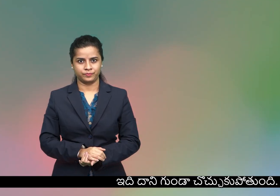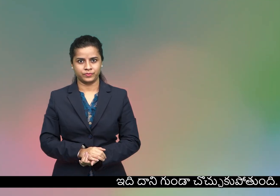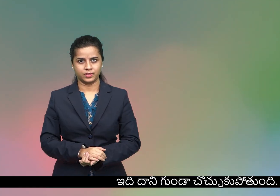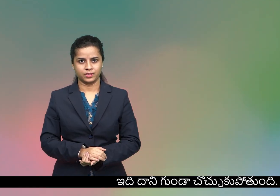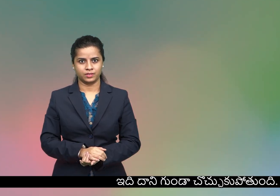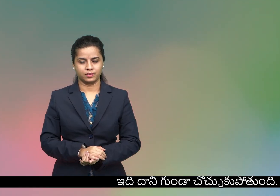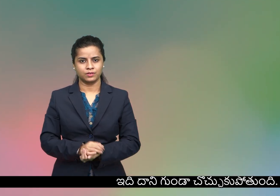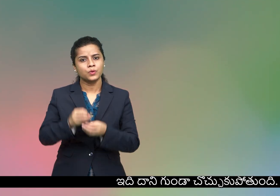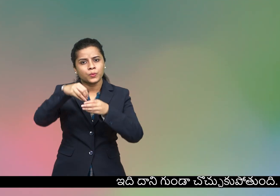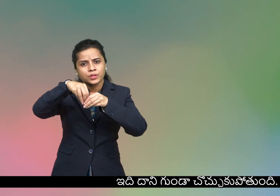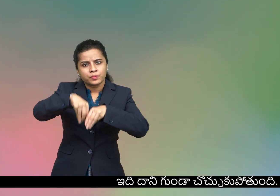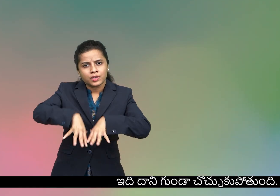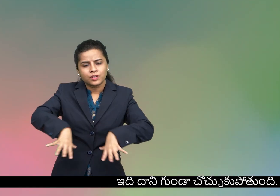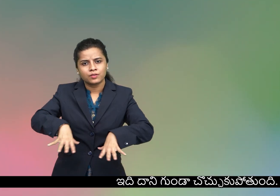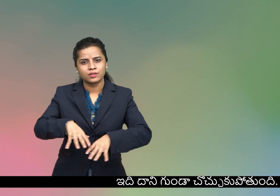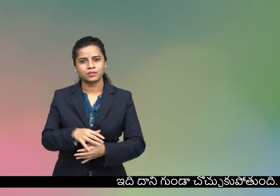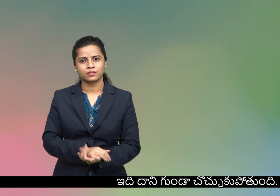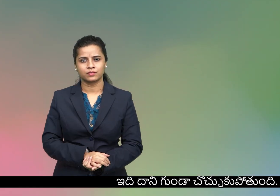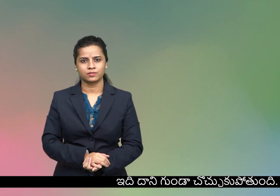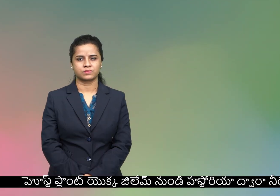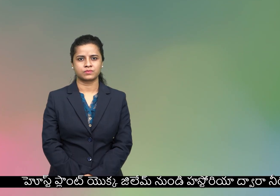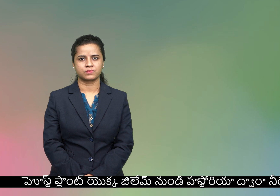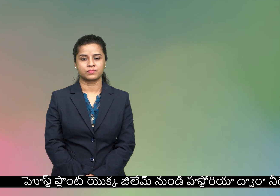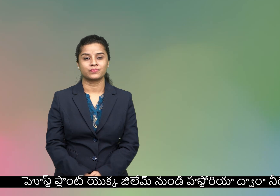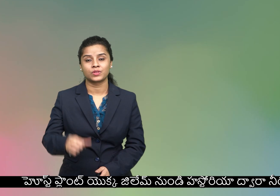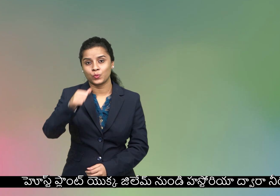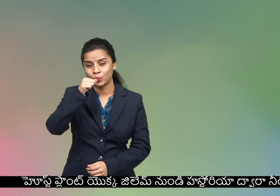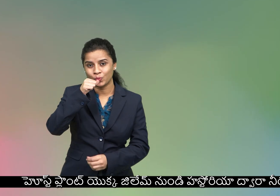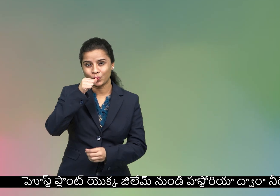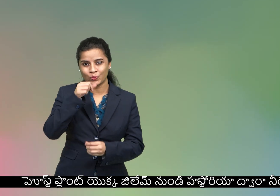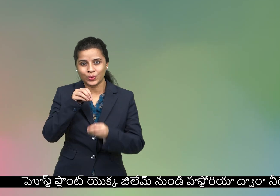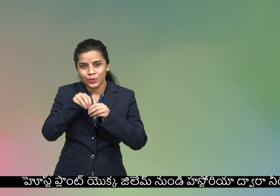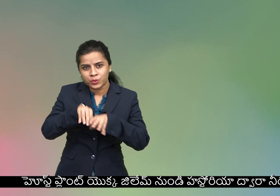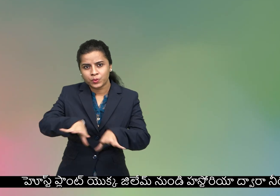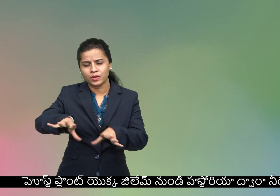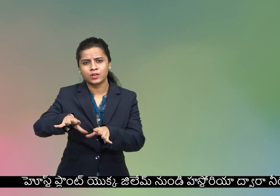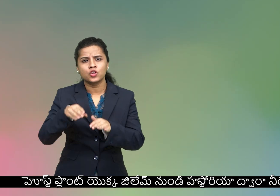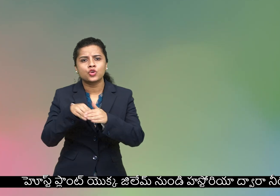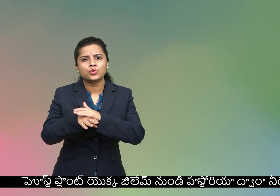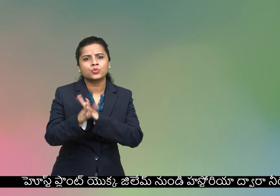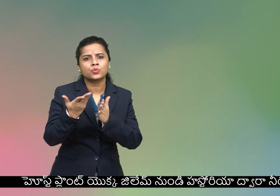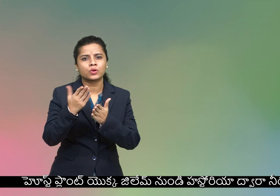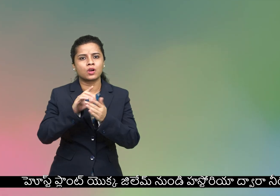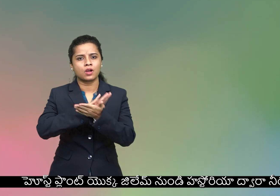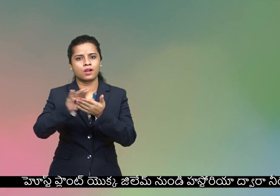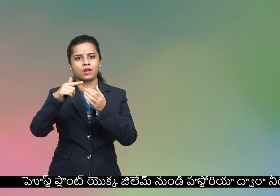ఇది దాని గుండా చొచ్చుకుపోతుంది. హోస్ట్ ప్లాంట్ యొక్క జిలేమ్ నుండి హాస్టోరియా ద్వారా